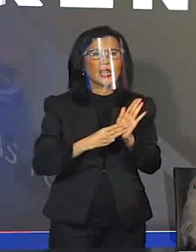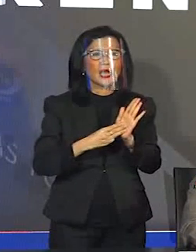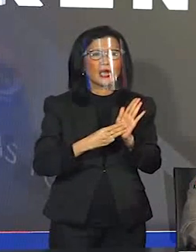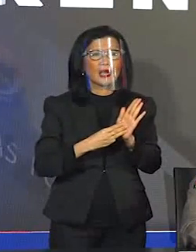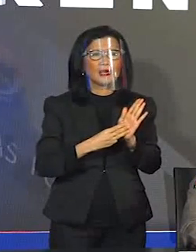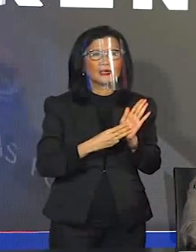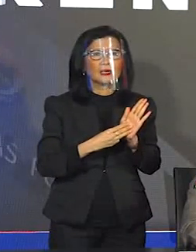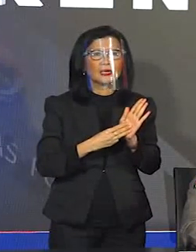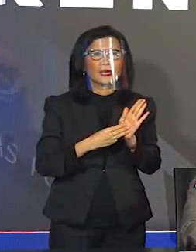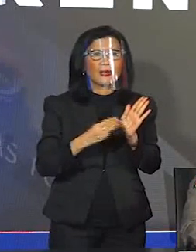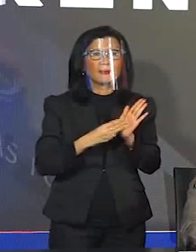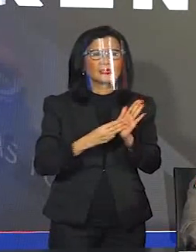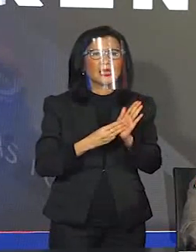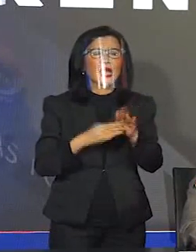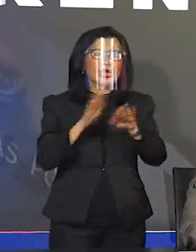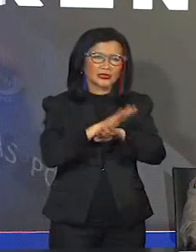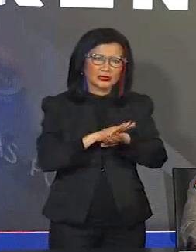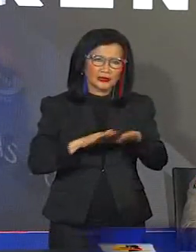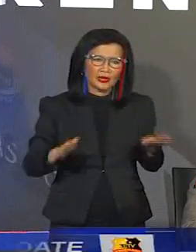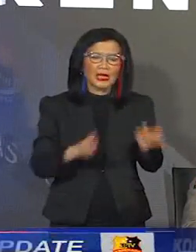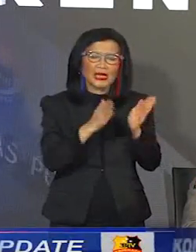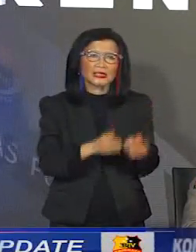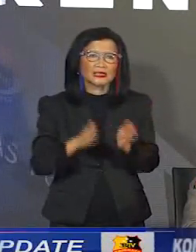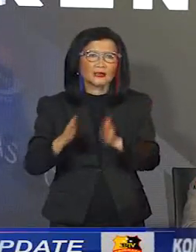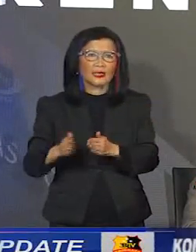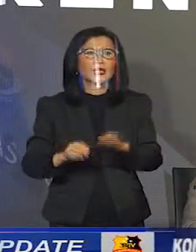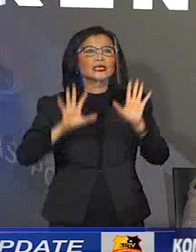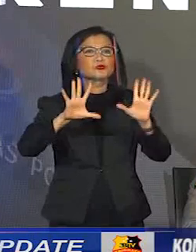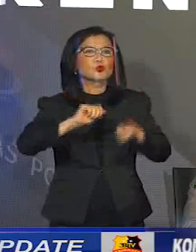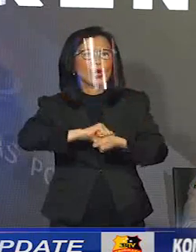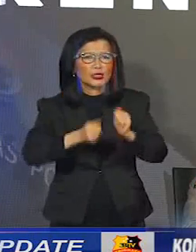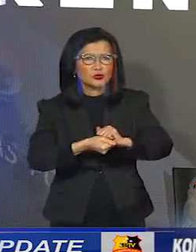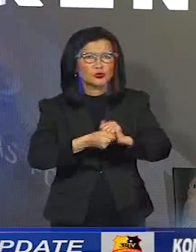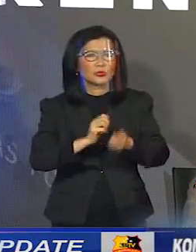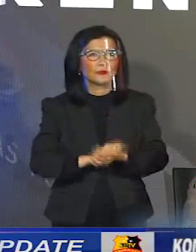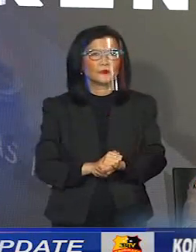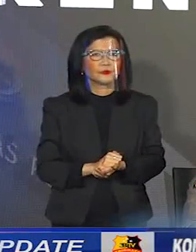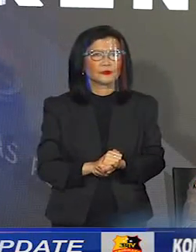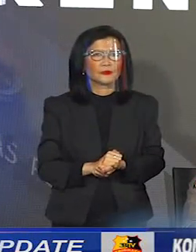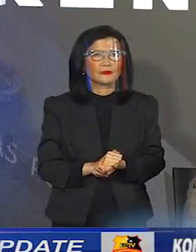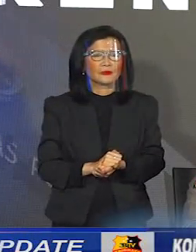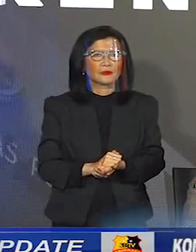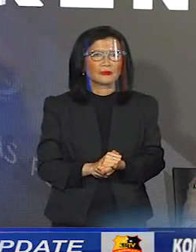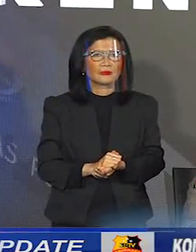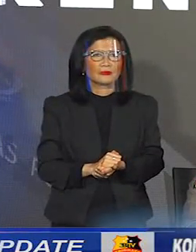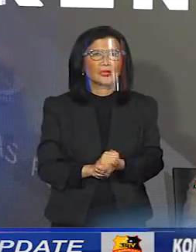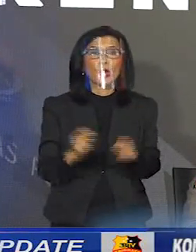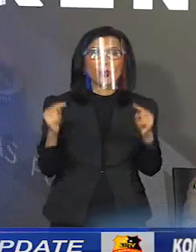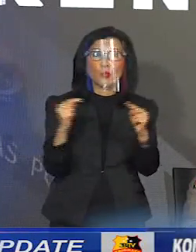terhadap ketentraman atau ketertiban 10 kejadian. Kemudian terkait